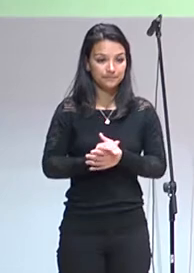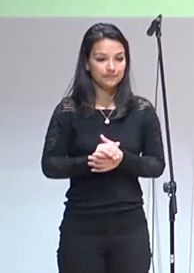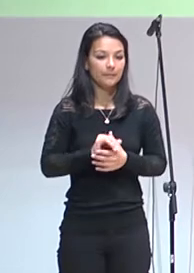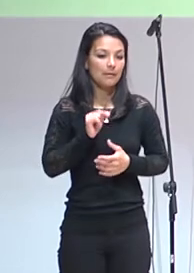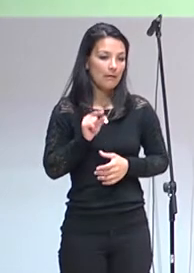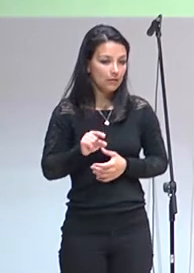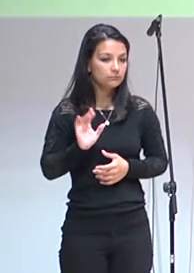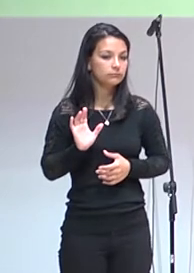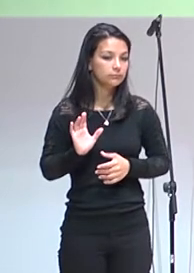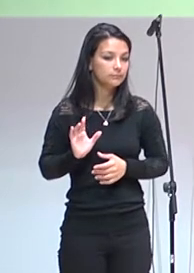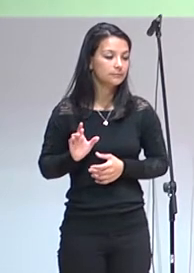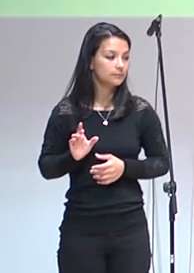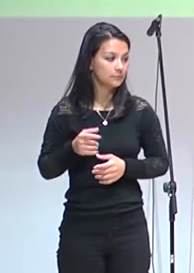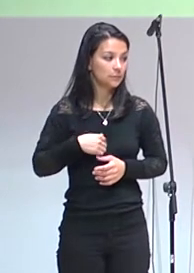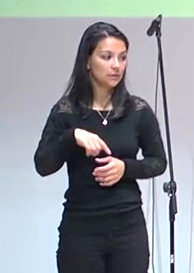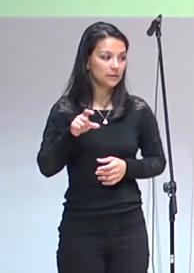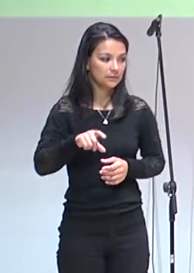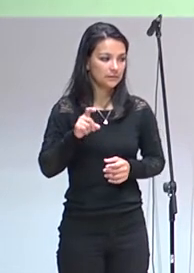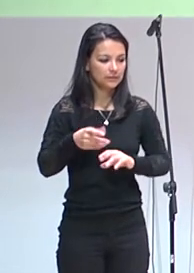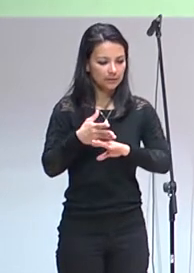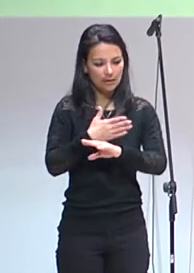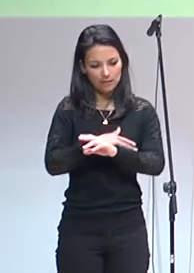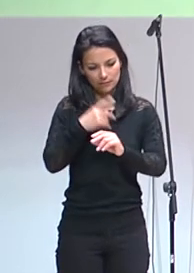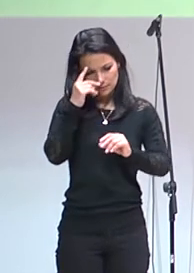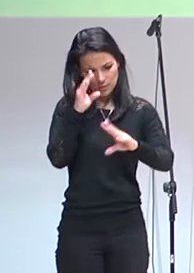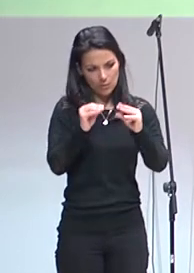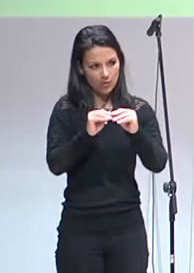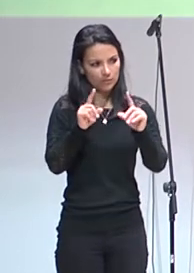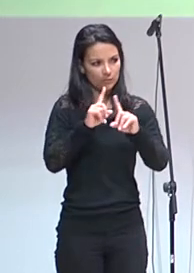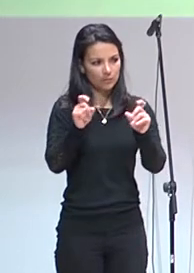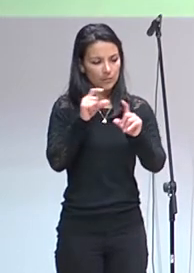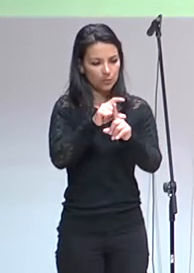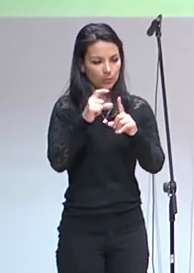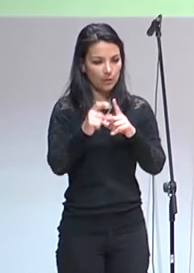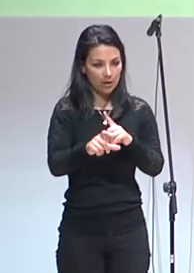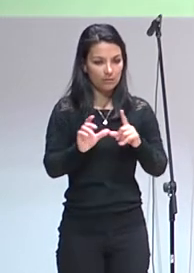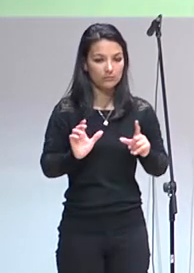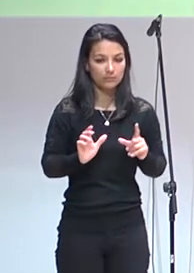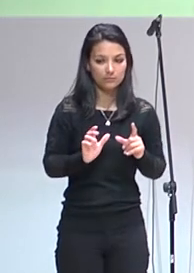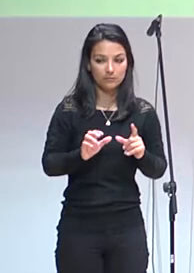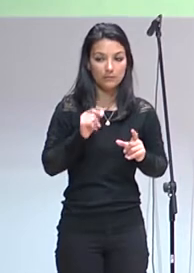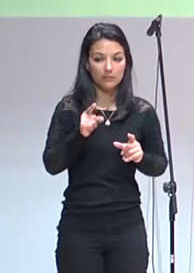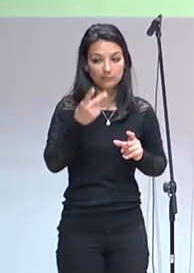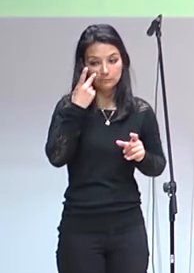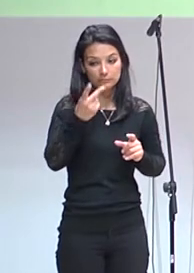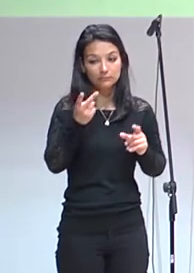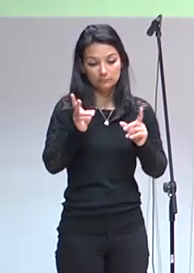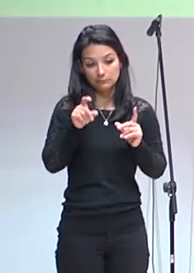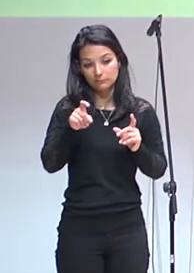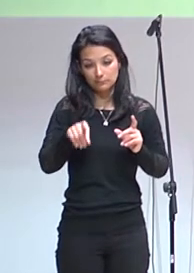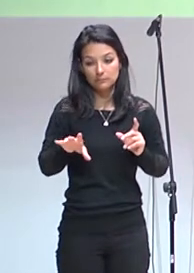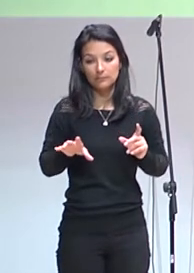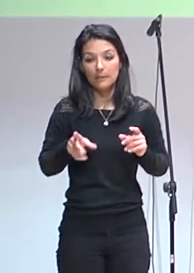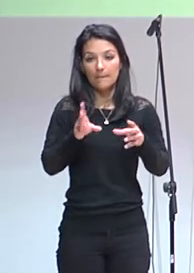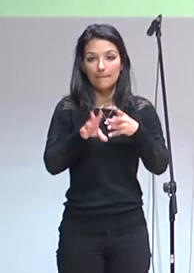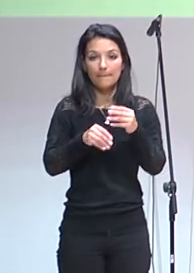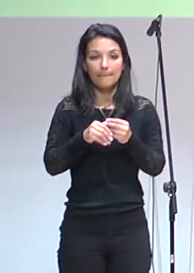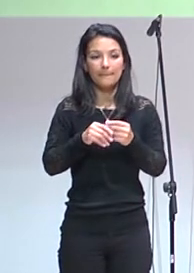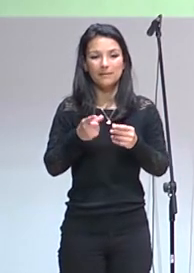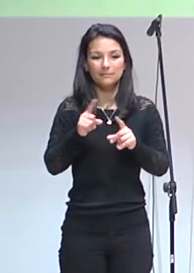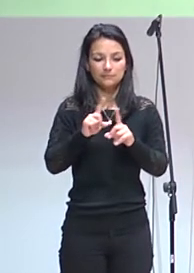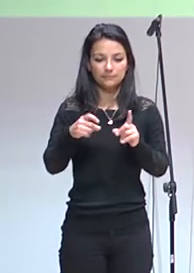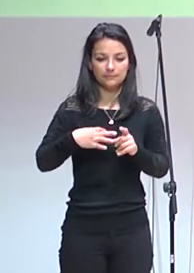es necesario abordarlo desde el punto de vista cultural, esto tiene que ver mucho, y con el punto de vista